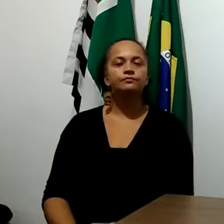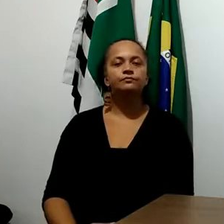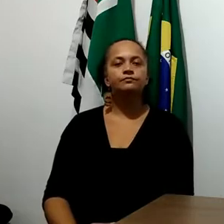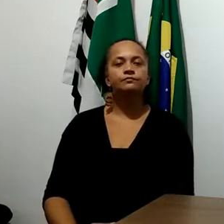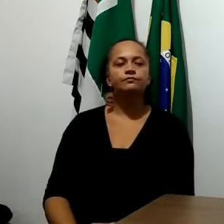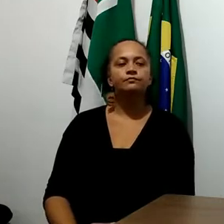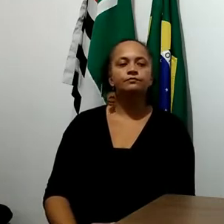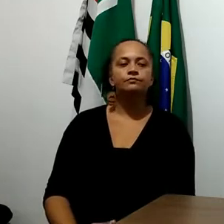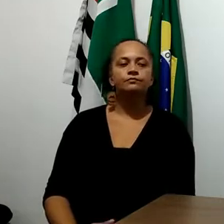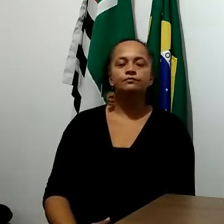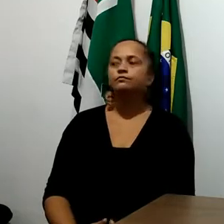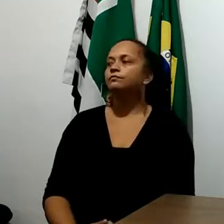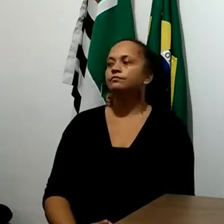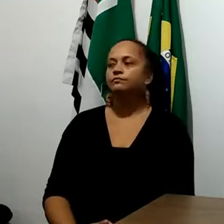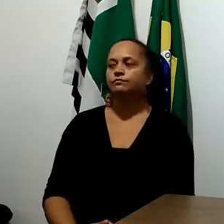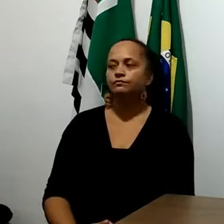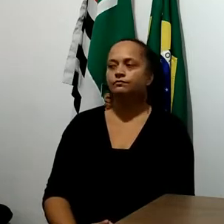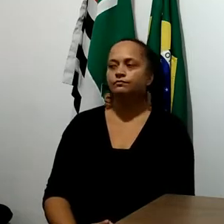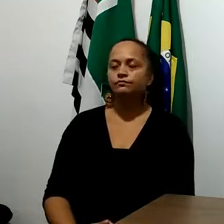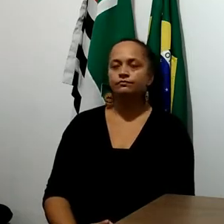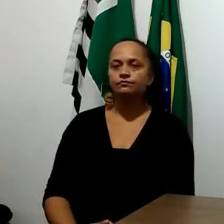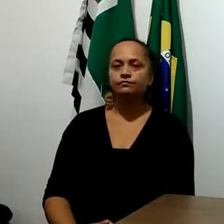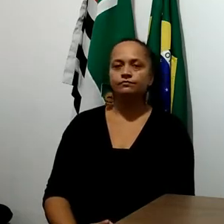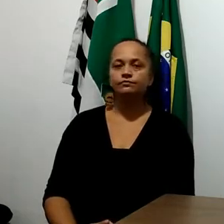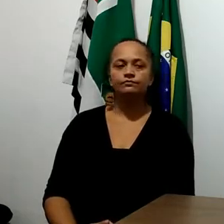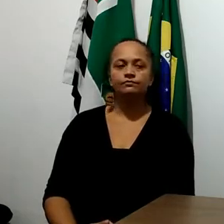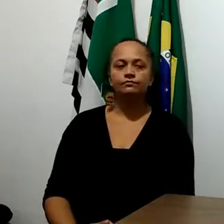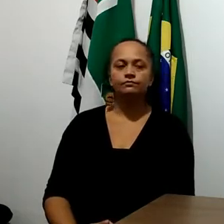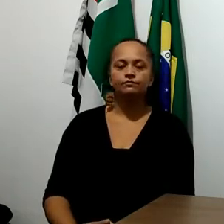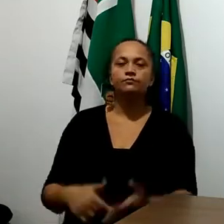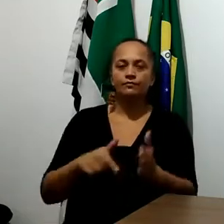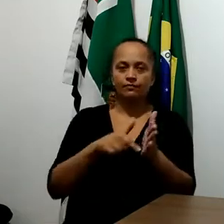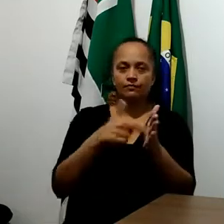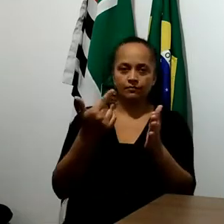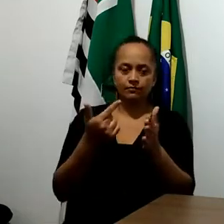Segunda carta de Paulo aos Coríntios,